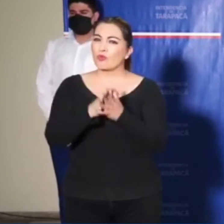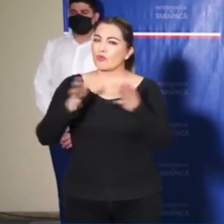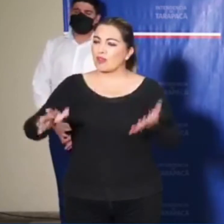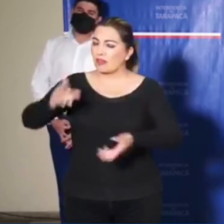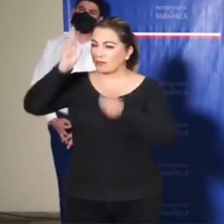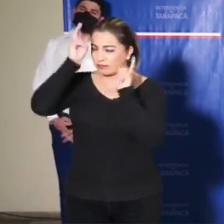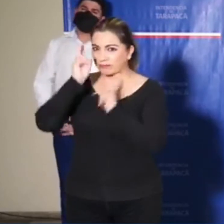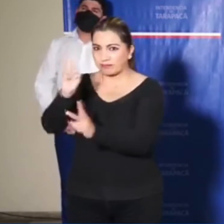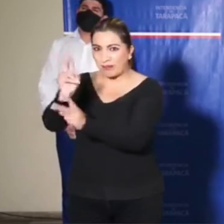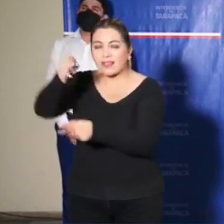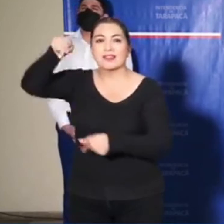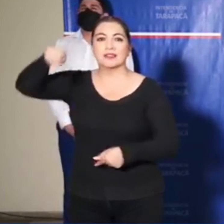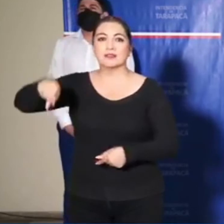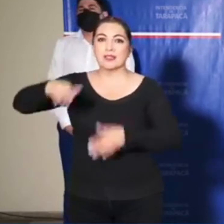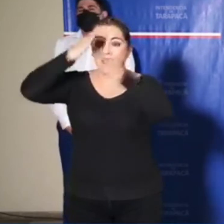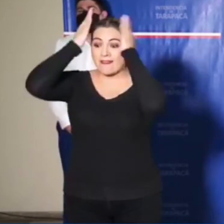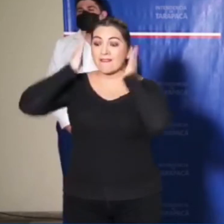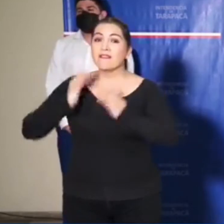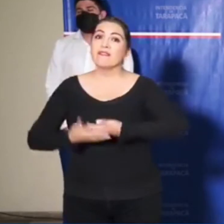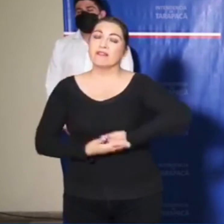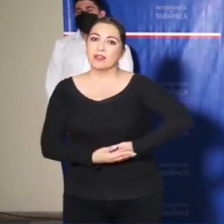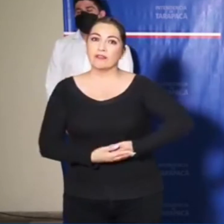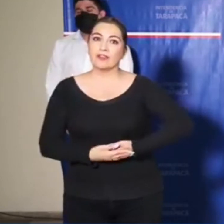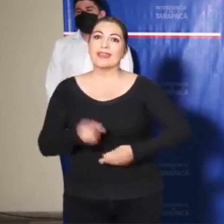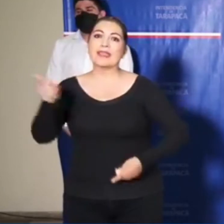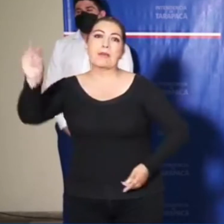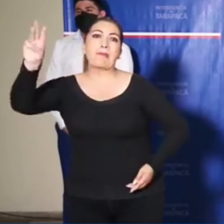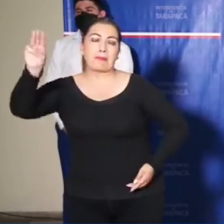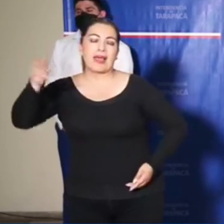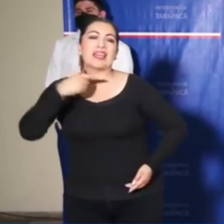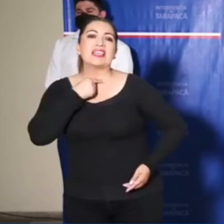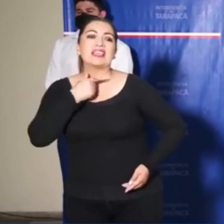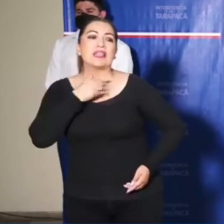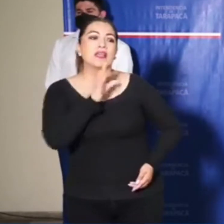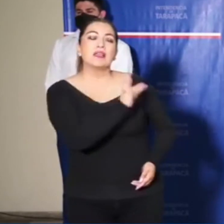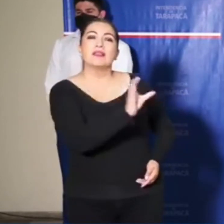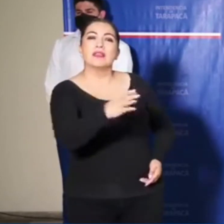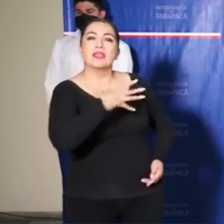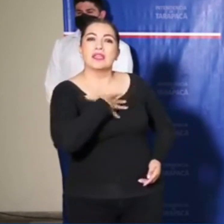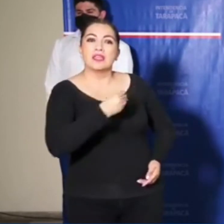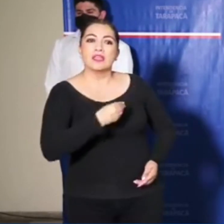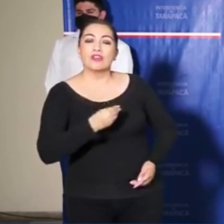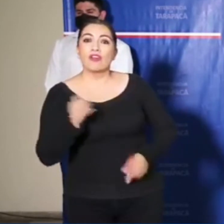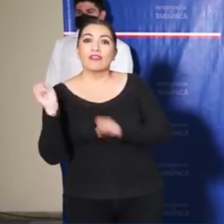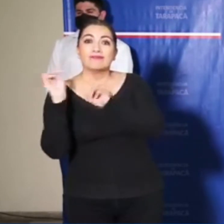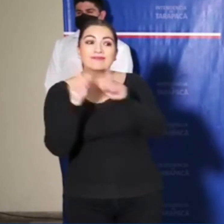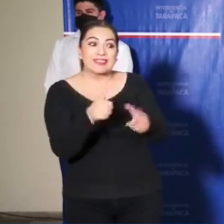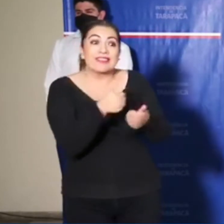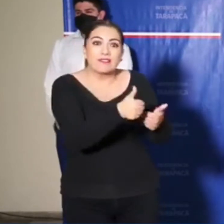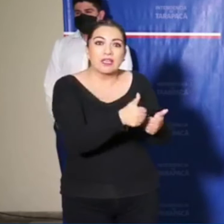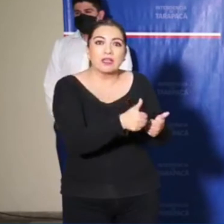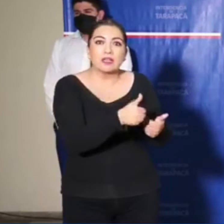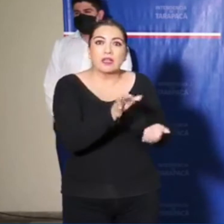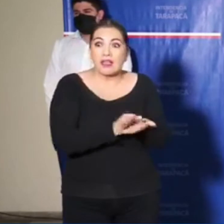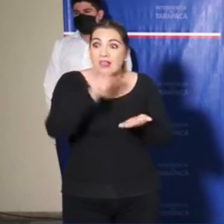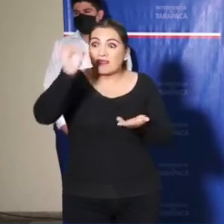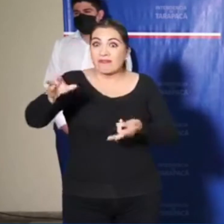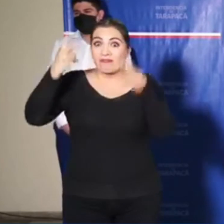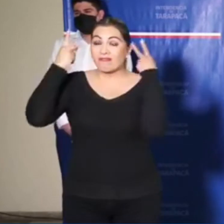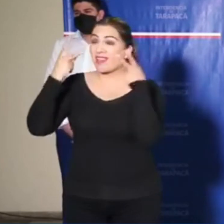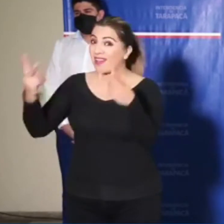a la Virgen que como madre quiere el bien de sus hijos, por lo que no subiremos a La Tirana como